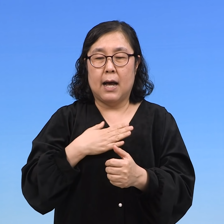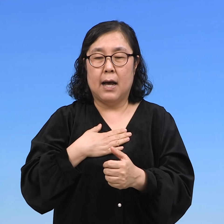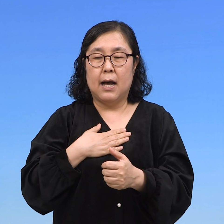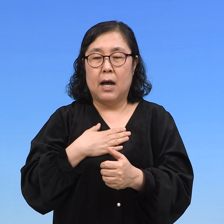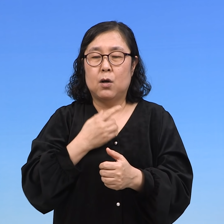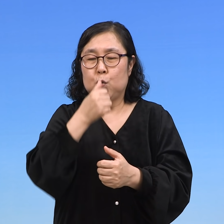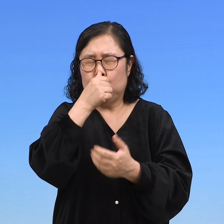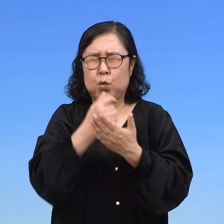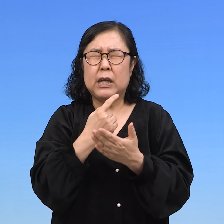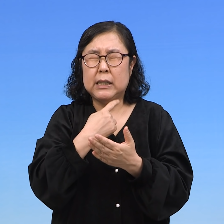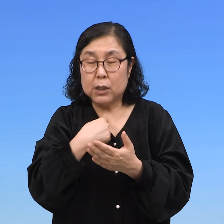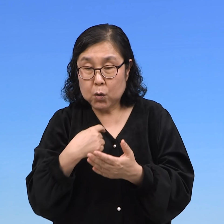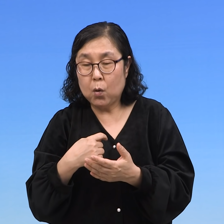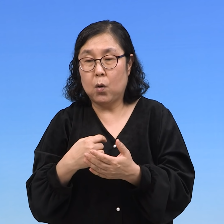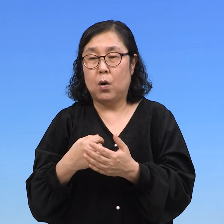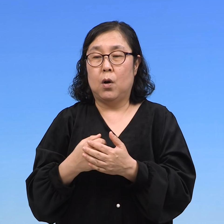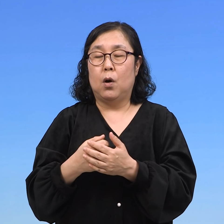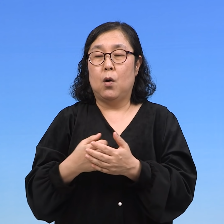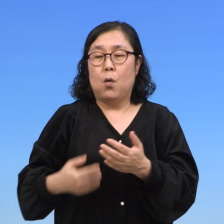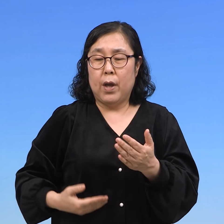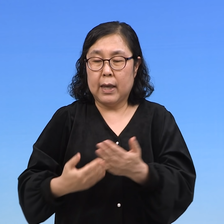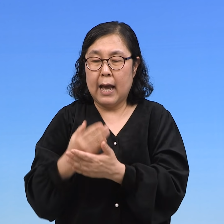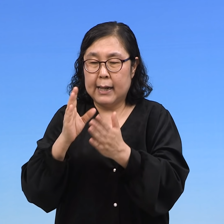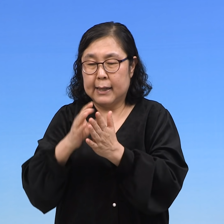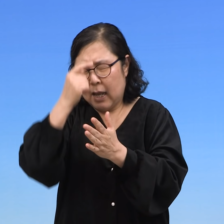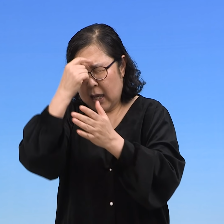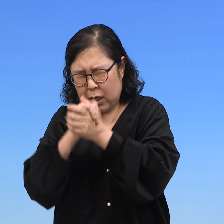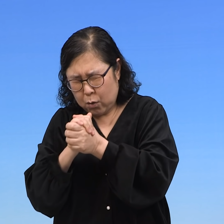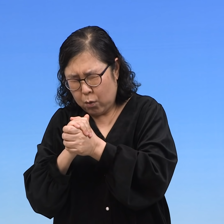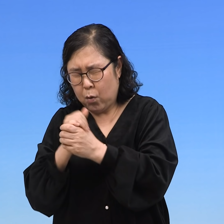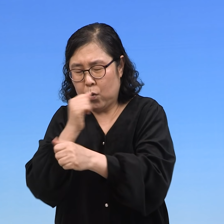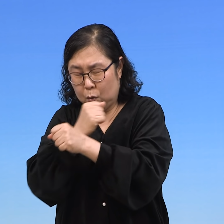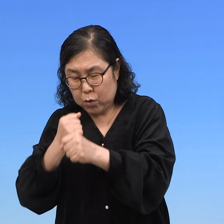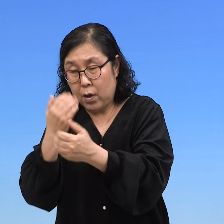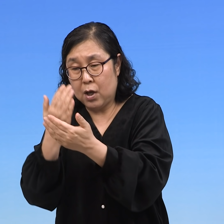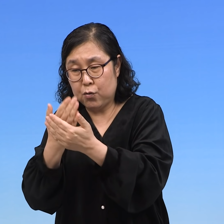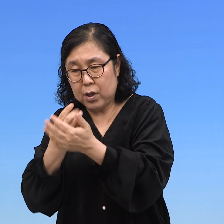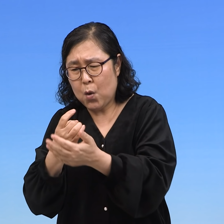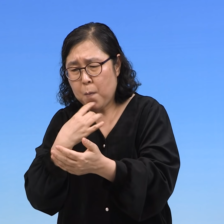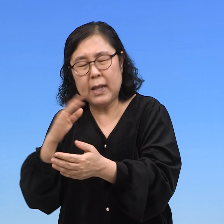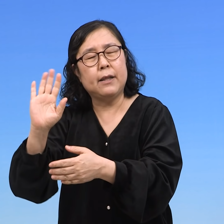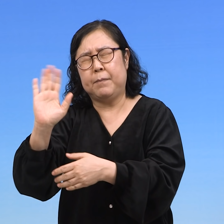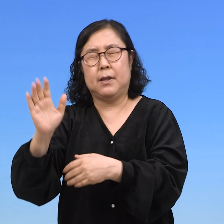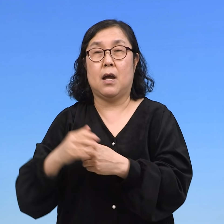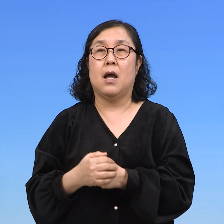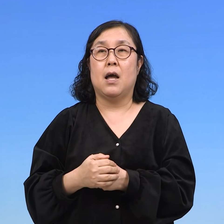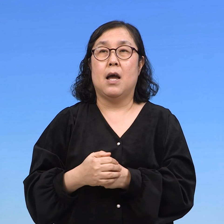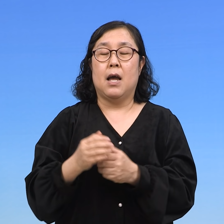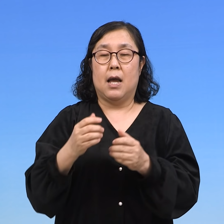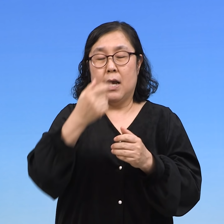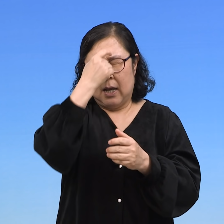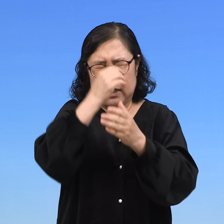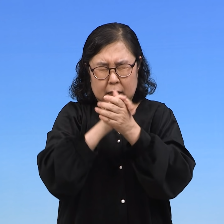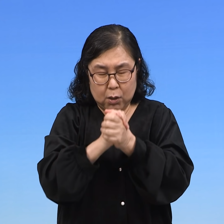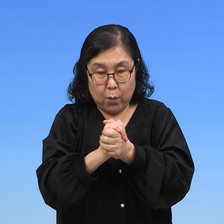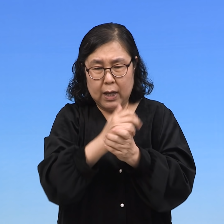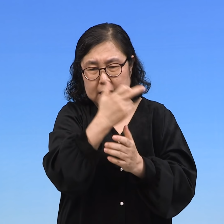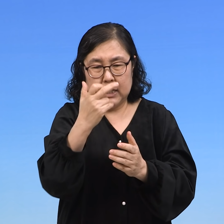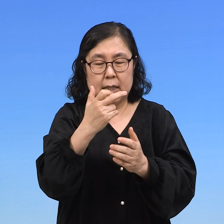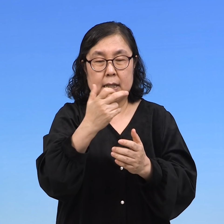용서해달라고 한 번만 봐달라고 당연히 기도에 그런 기능도 있지만 기도의 더 큰 기능은 사전